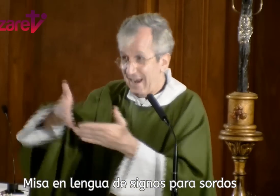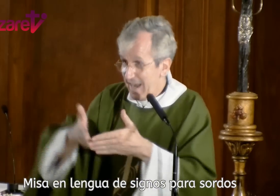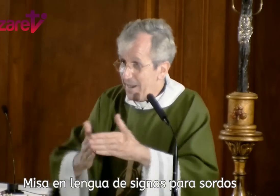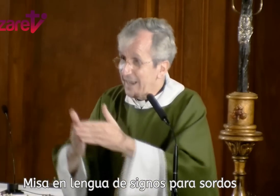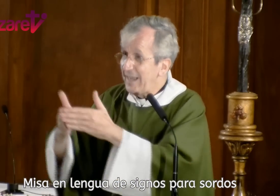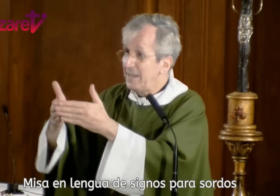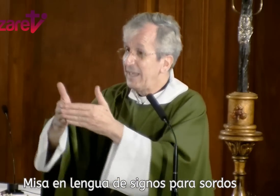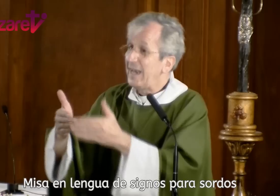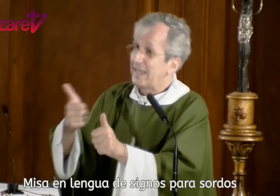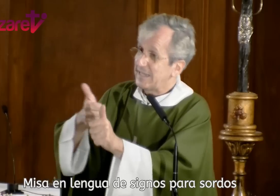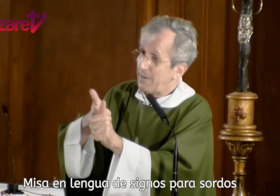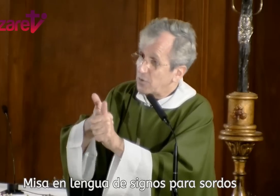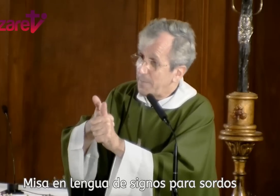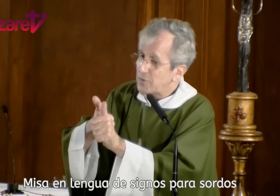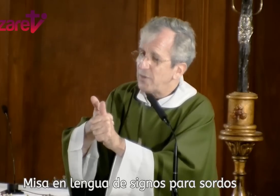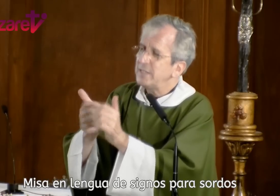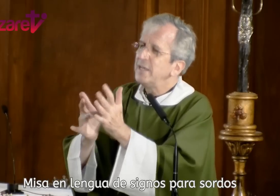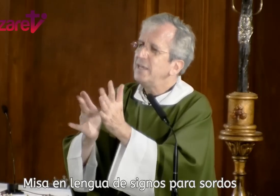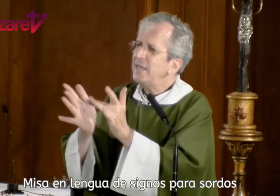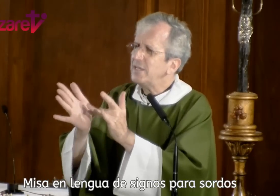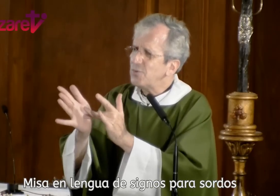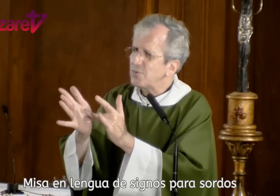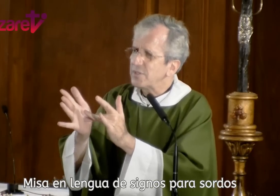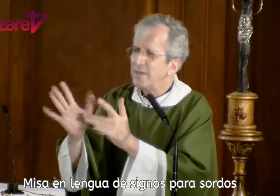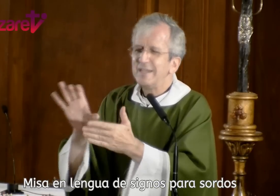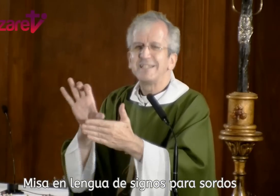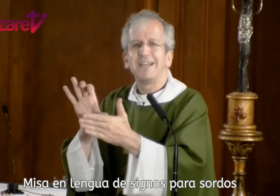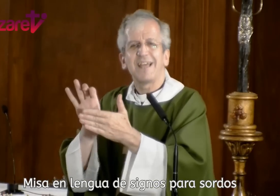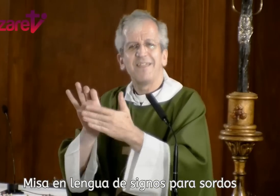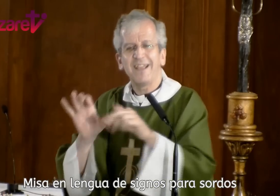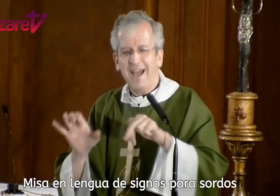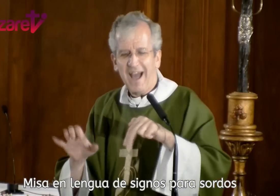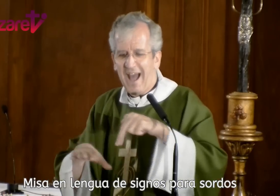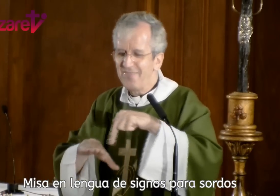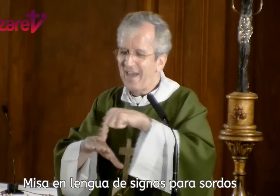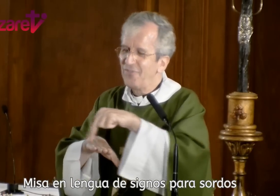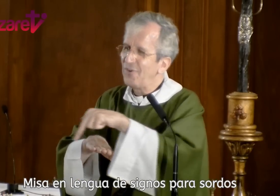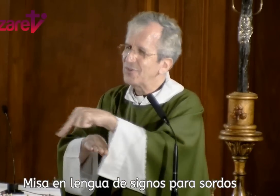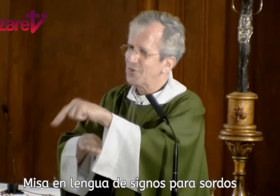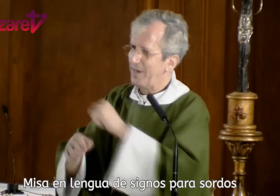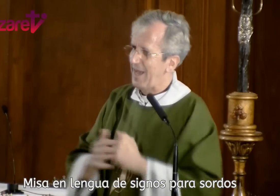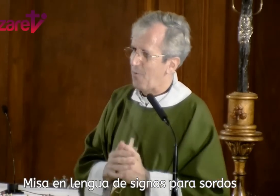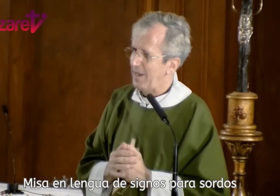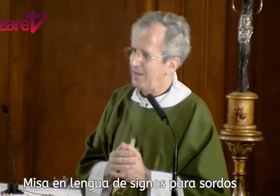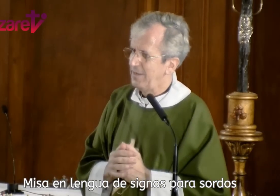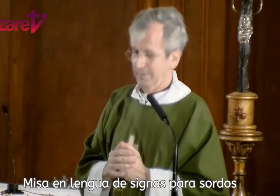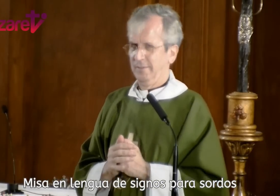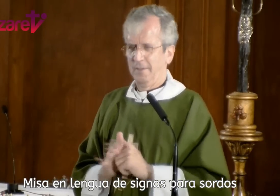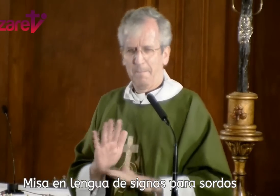la barca en la que estaban los apóstoles y Jesús se les acerca andando sobre el agua.